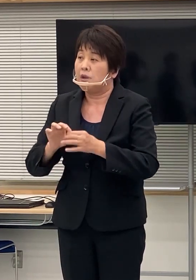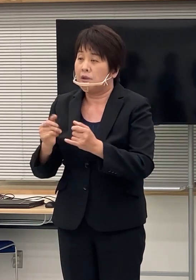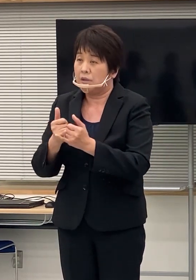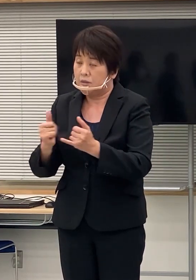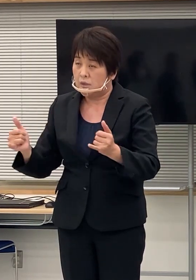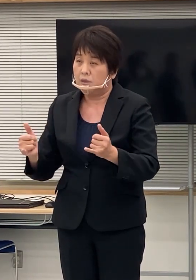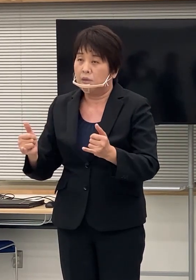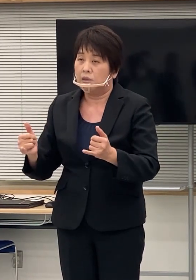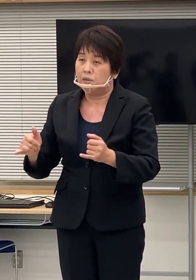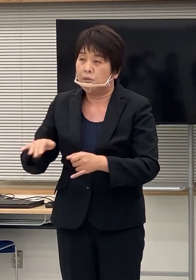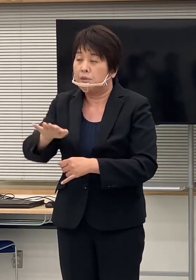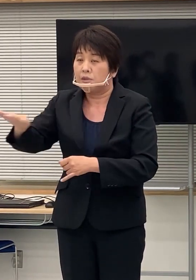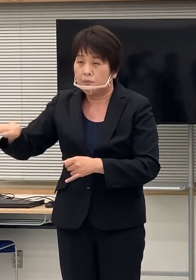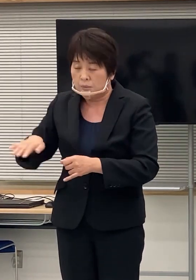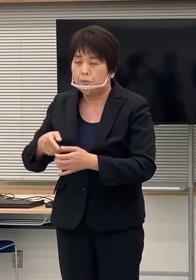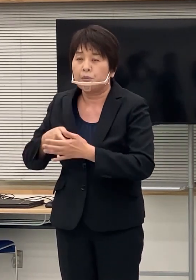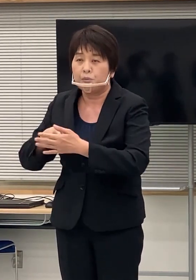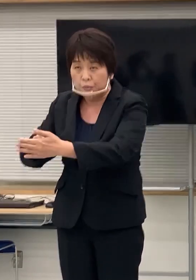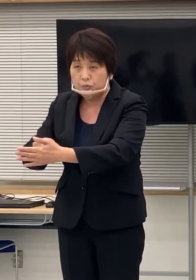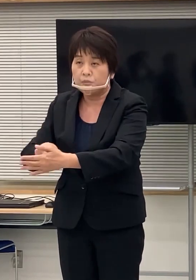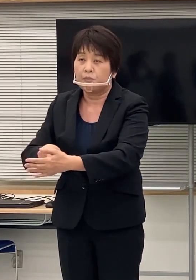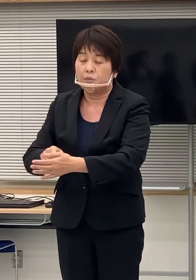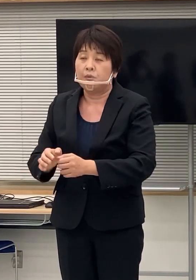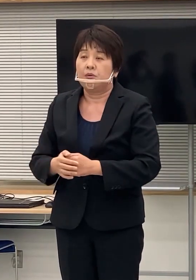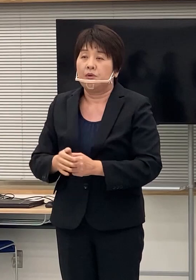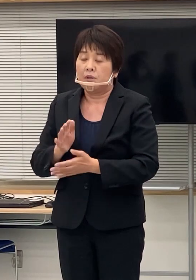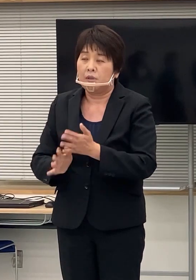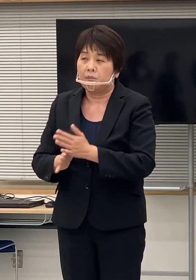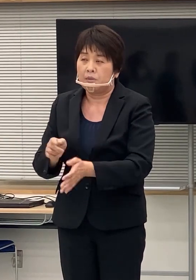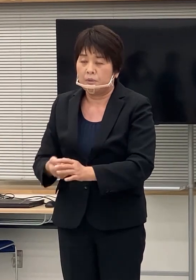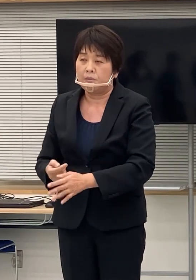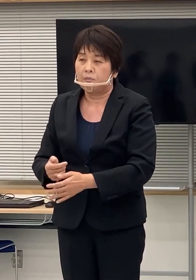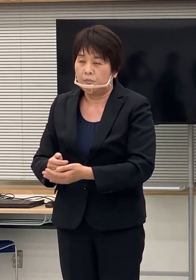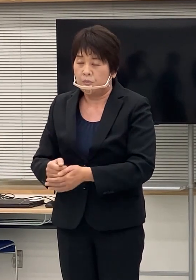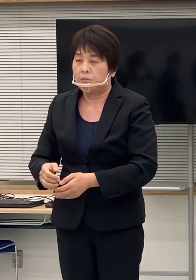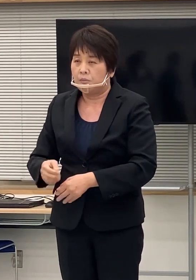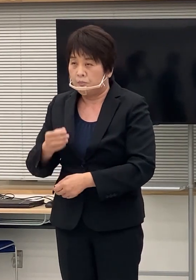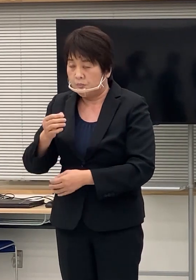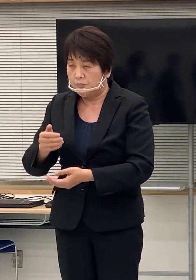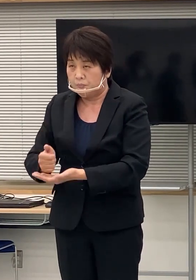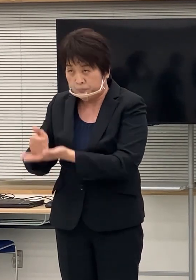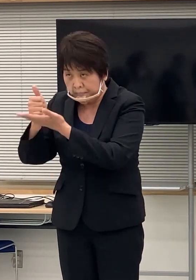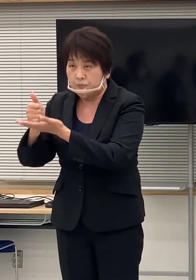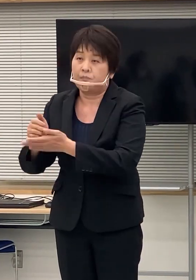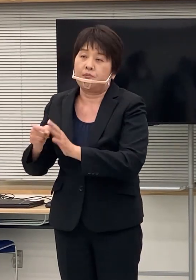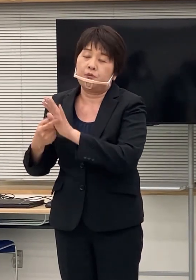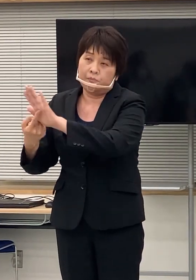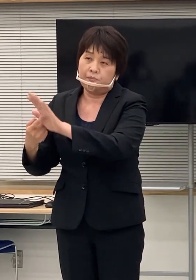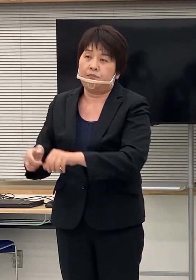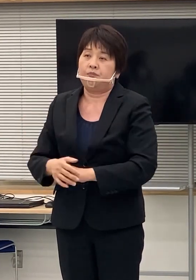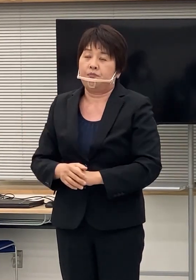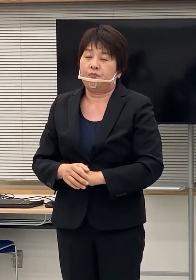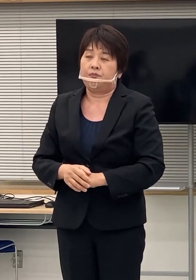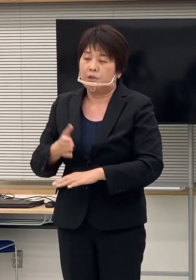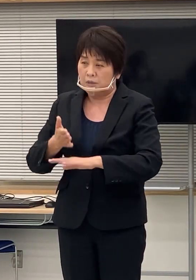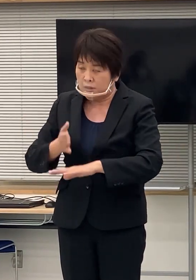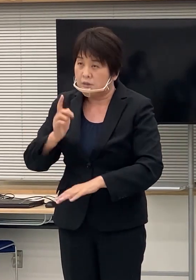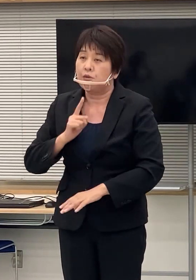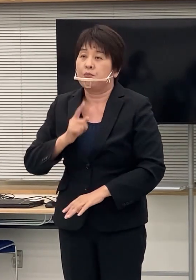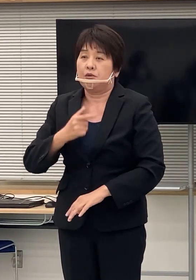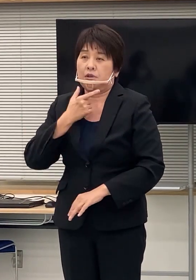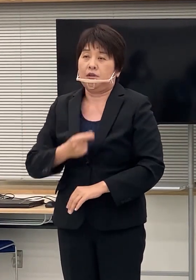する関係者の皆様のご努力にも改めて頭が下がるところであります。感謝を申し上げたいと思っています